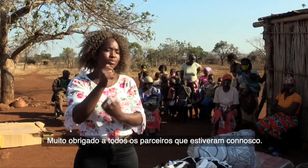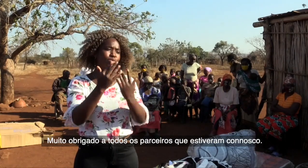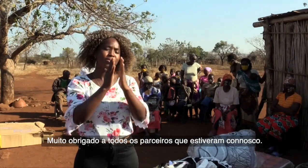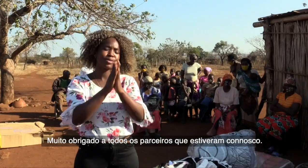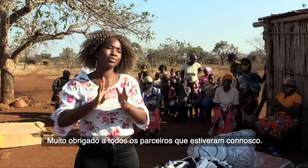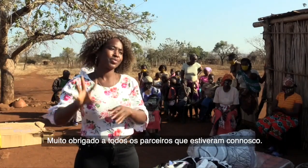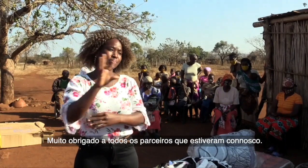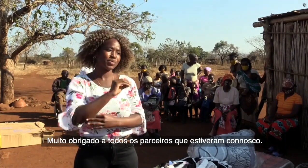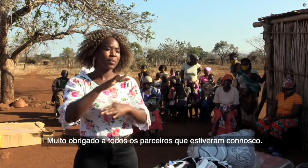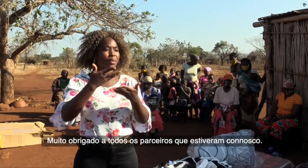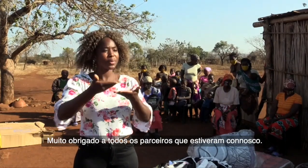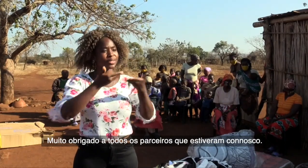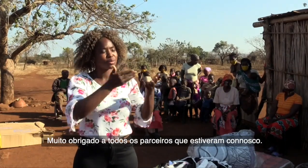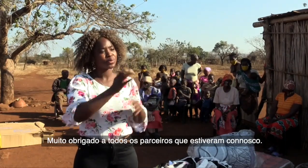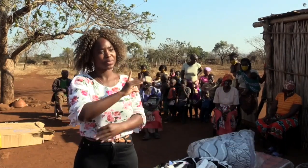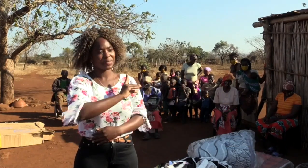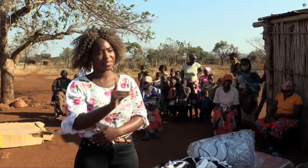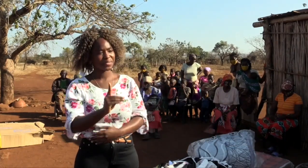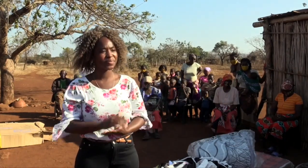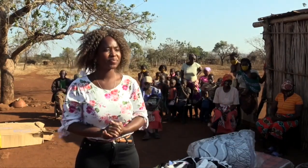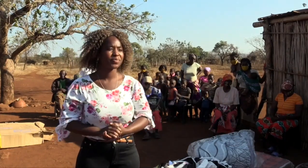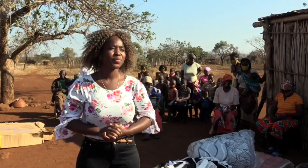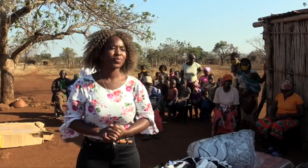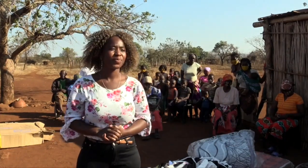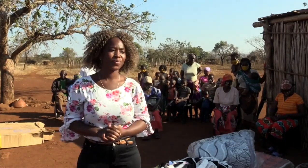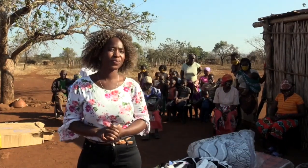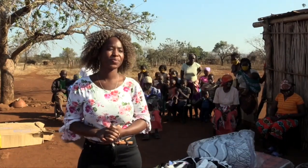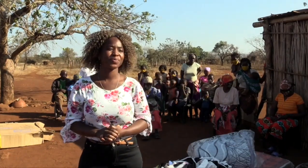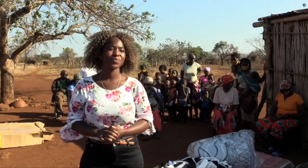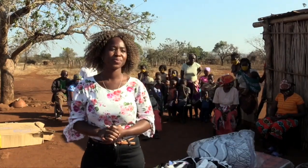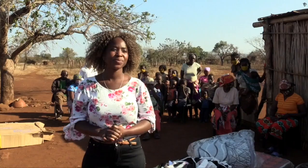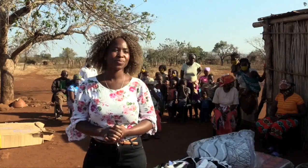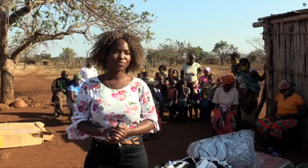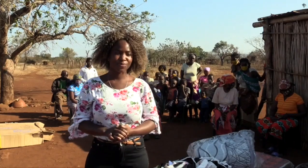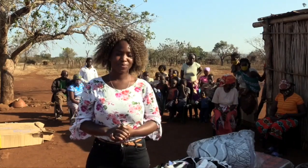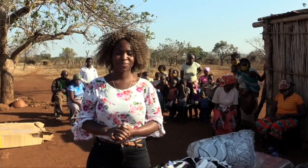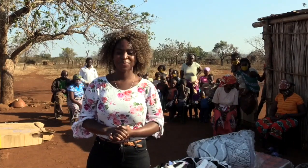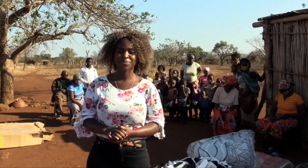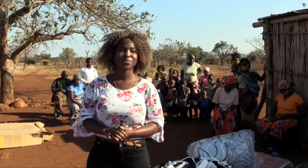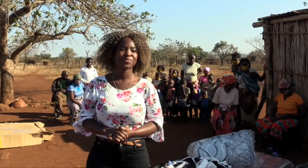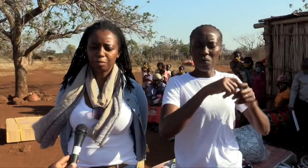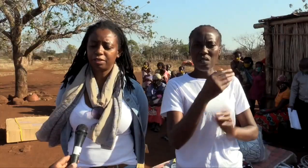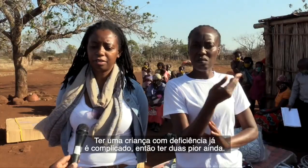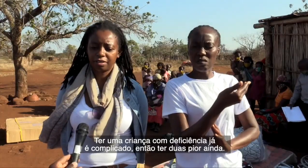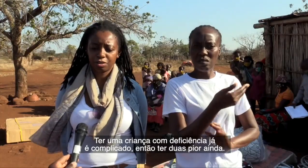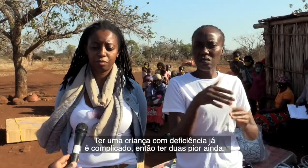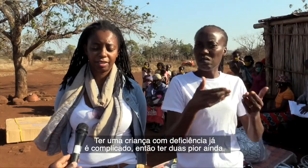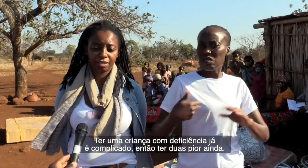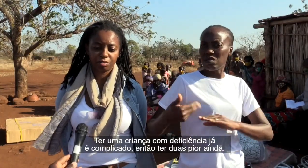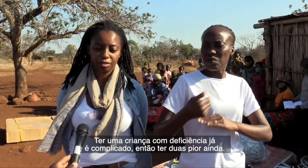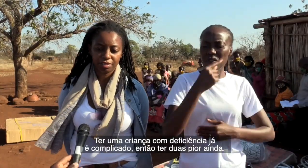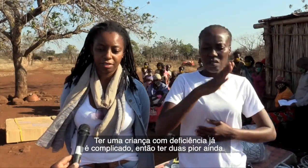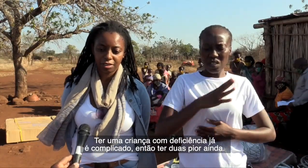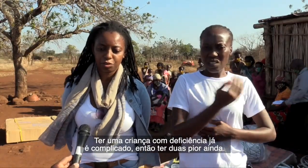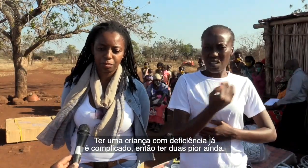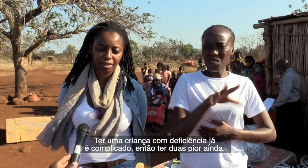nossos parceiros que estiveram conosco e que vieram cá oferecer algo para as pessoas com deficiência. Sempre digo que ter-se uma